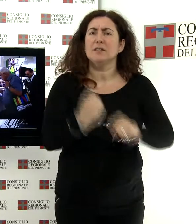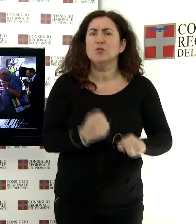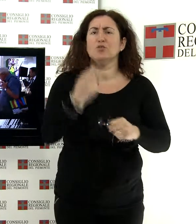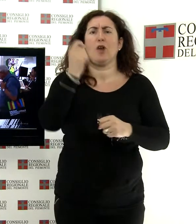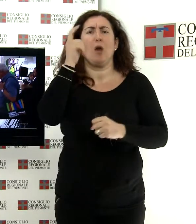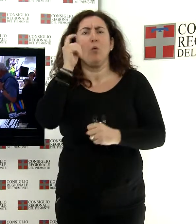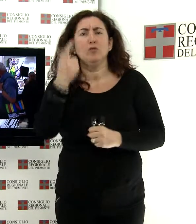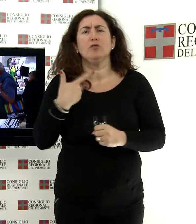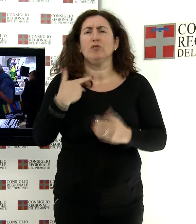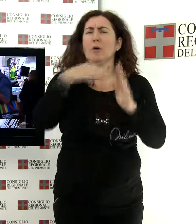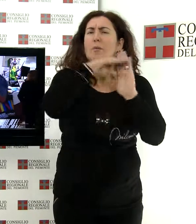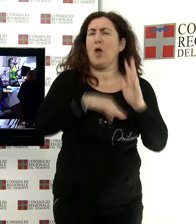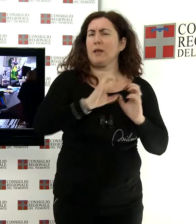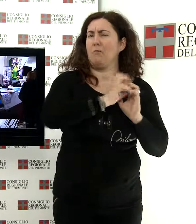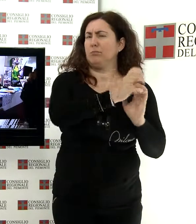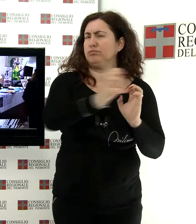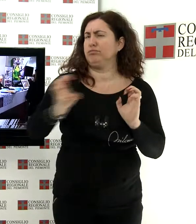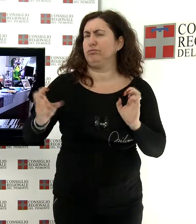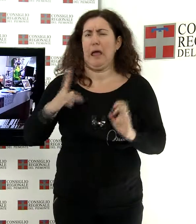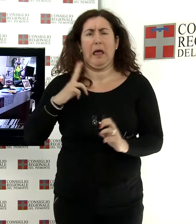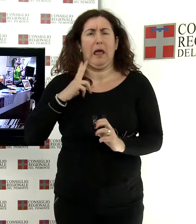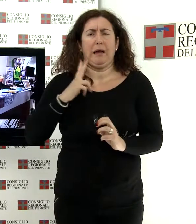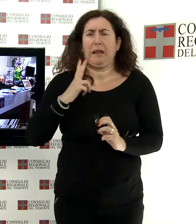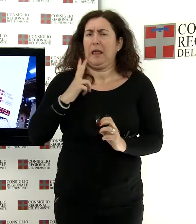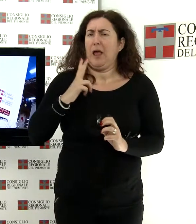particolarmente ricco e variegato che si aggiunge alle numerose